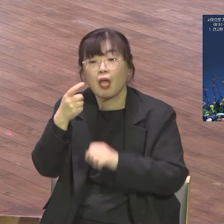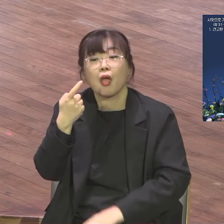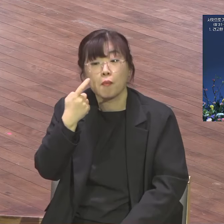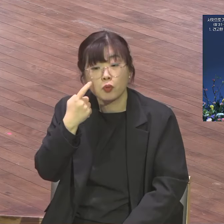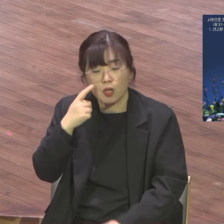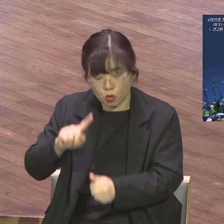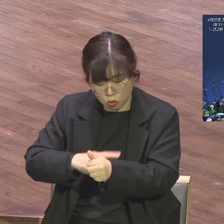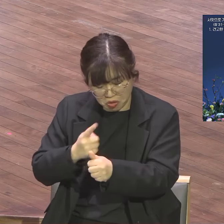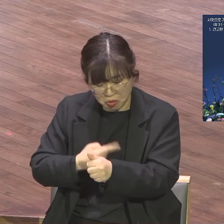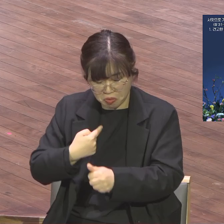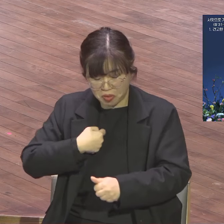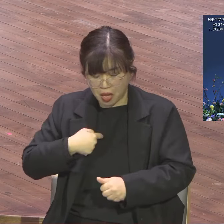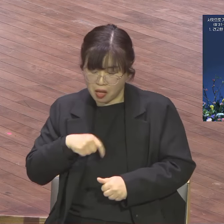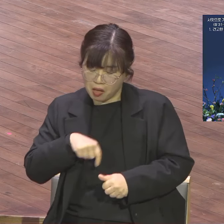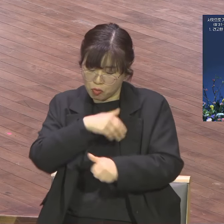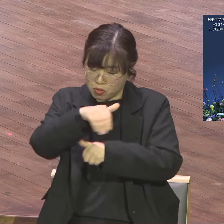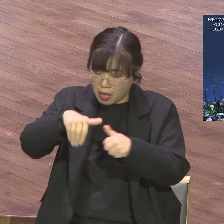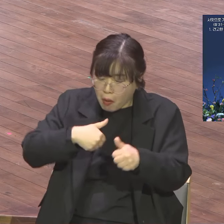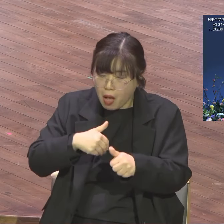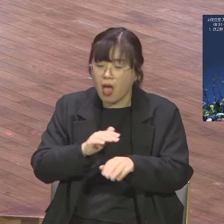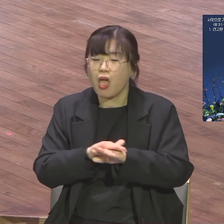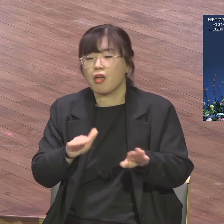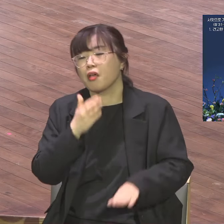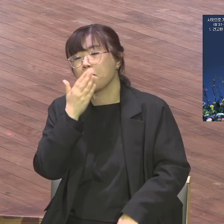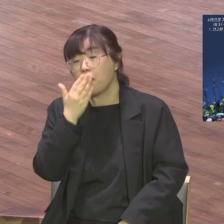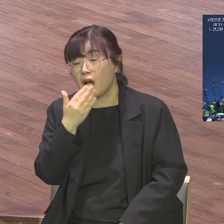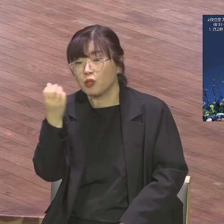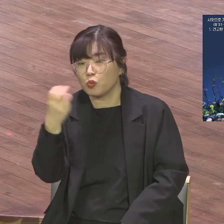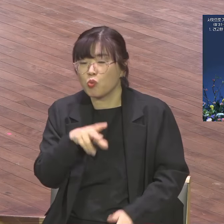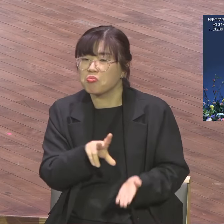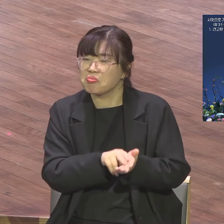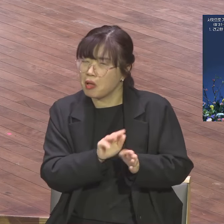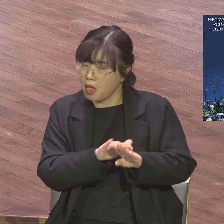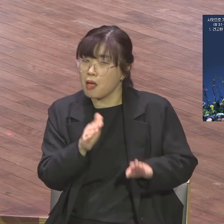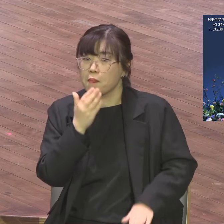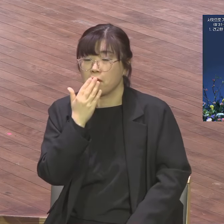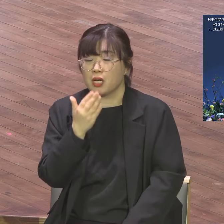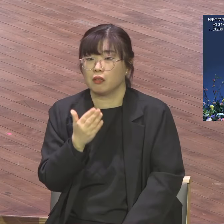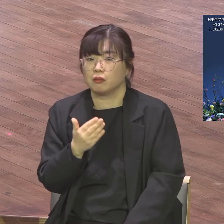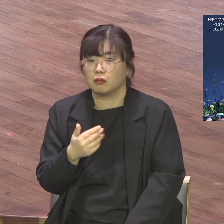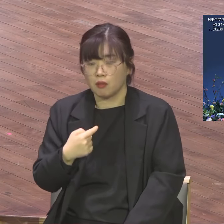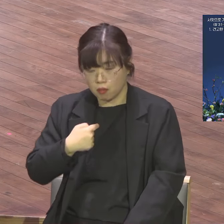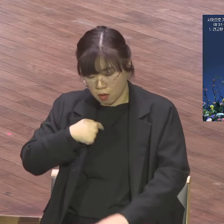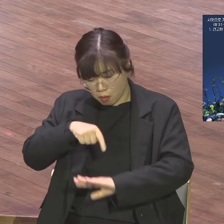말씀 묵상 안에서 그래. 말씀 속에 안에서 그래.